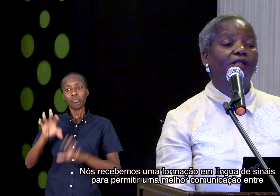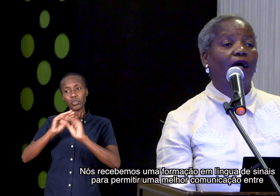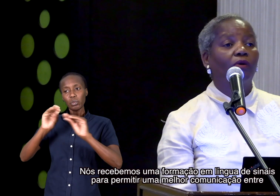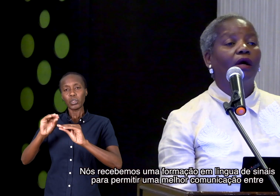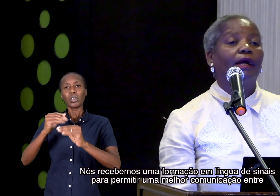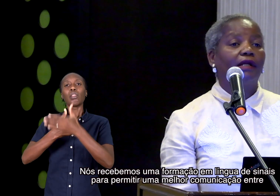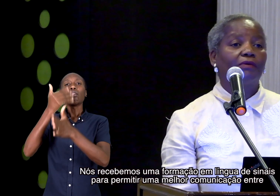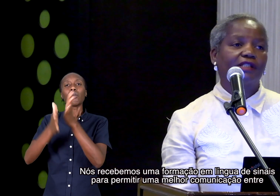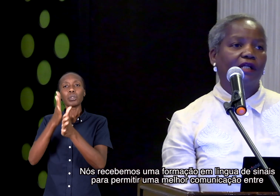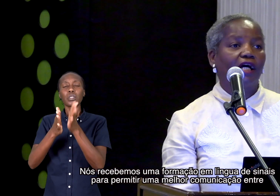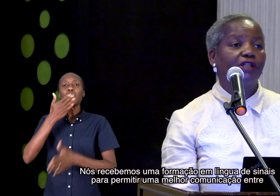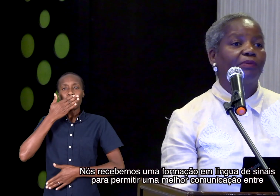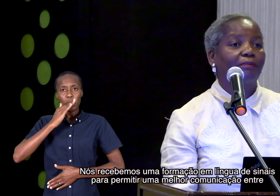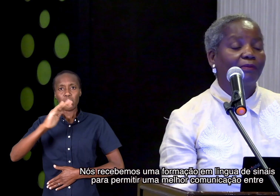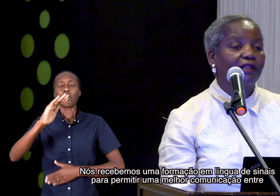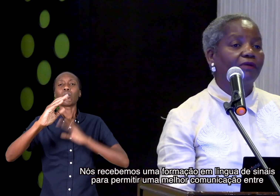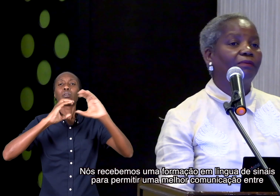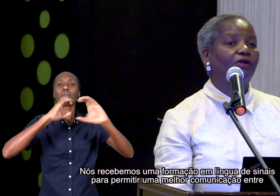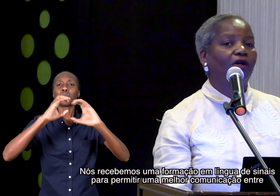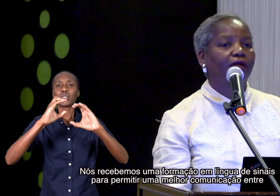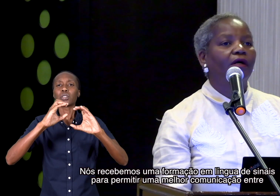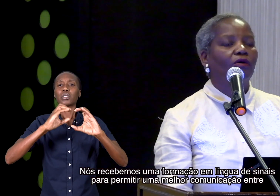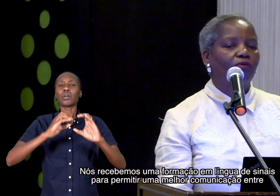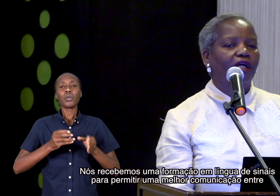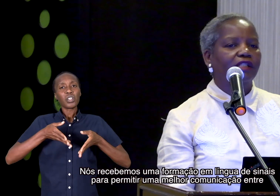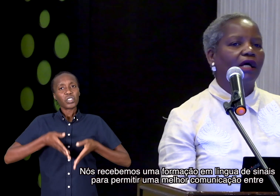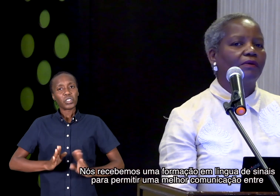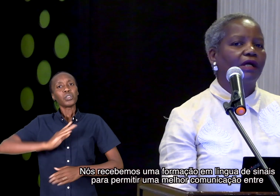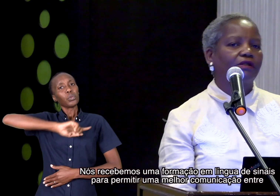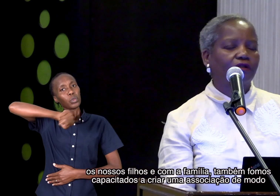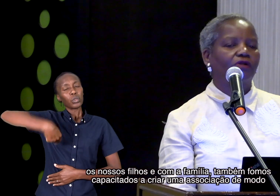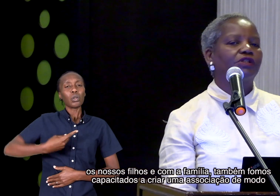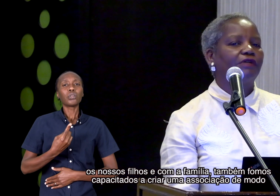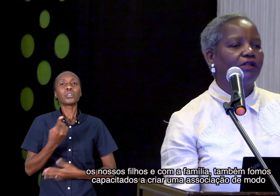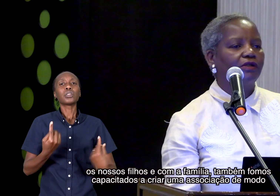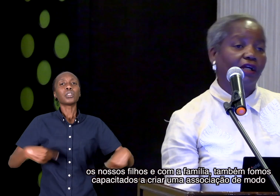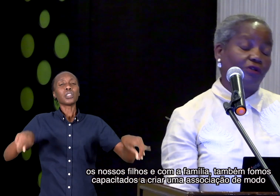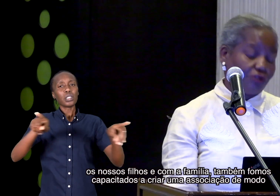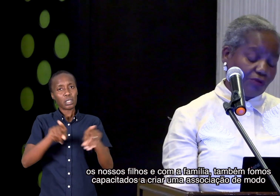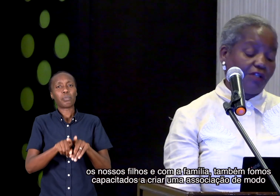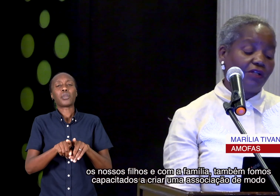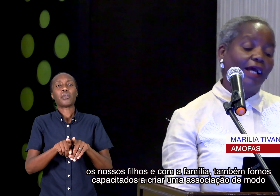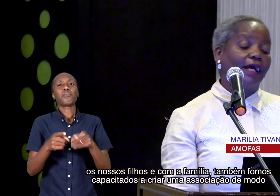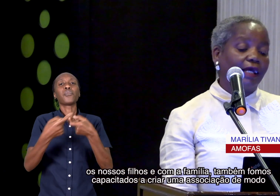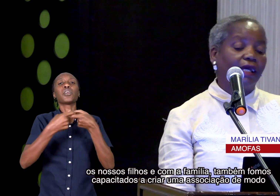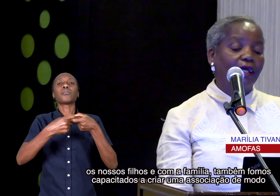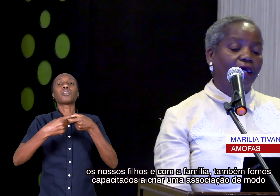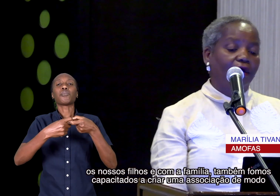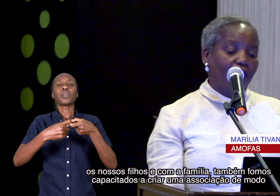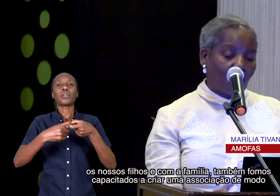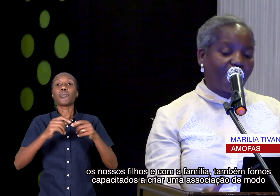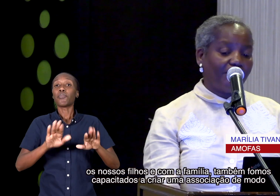uma formação em língua de sinais para permitir uma melhor comunicação entre os nossos filhos